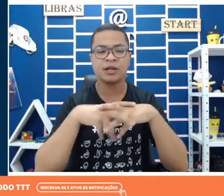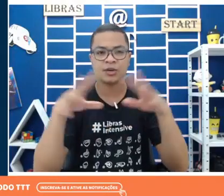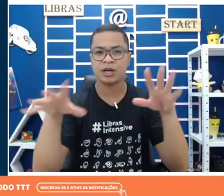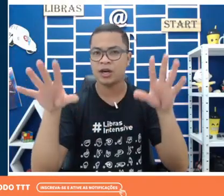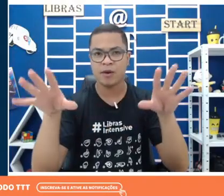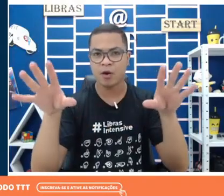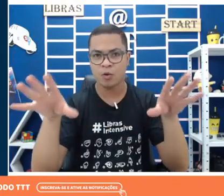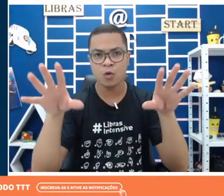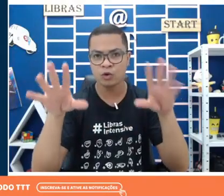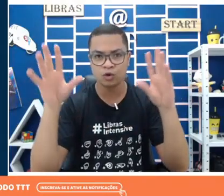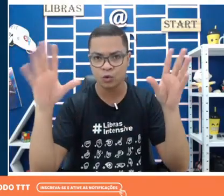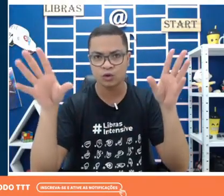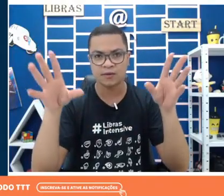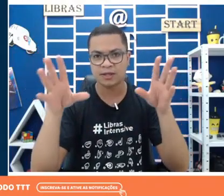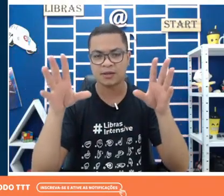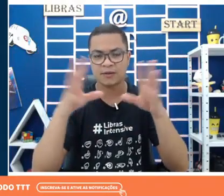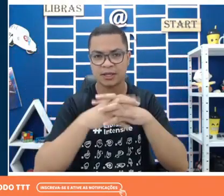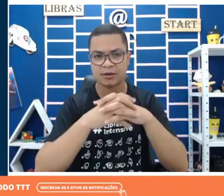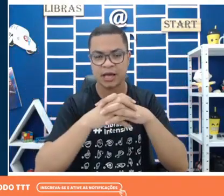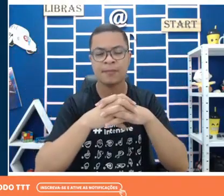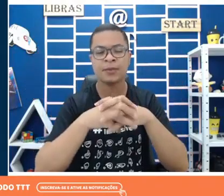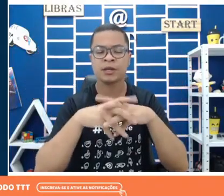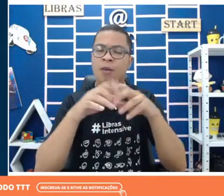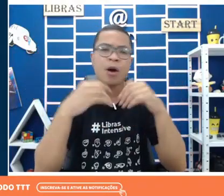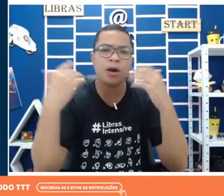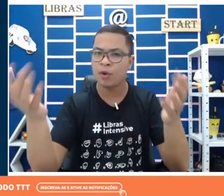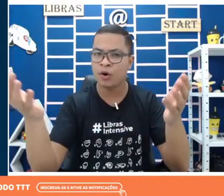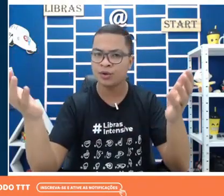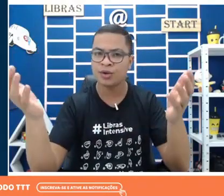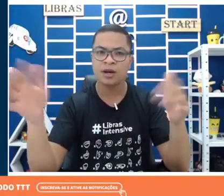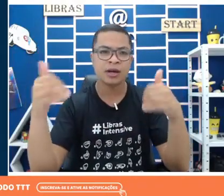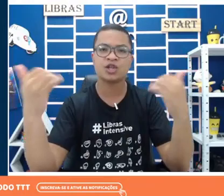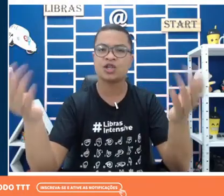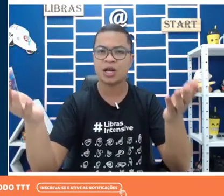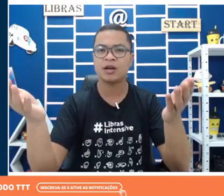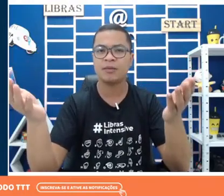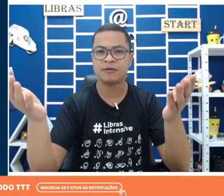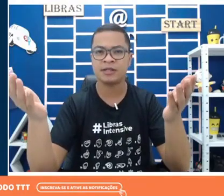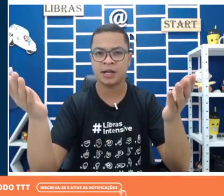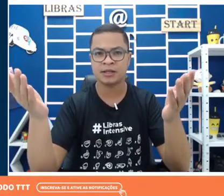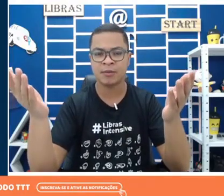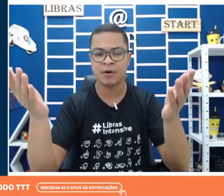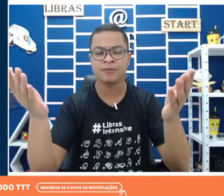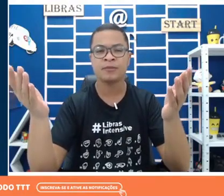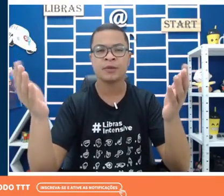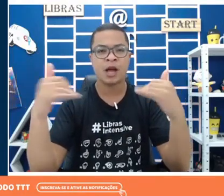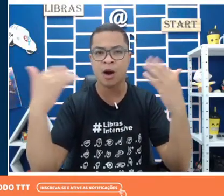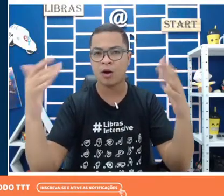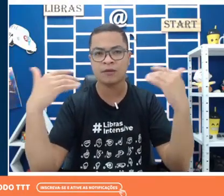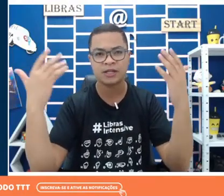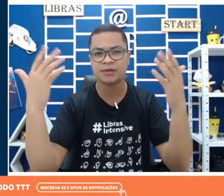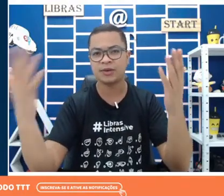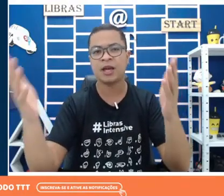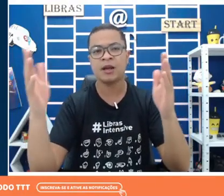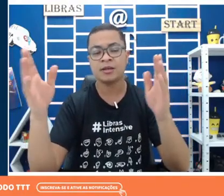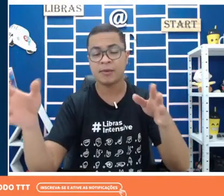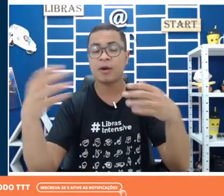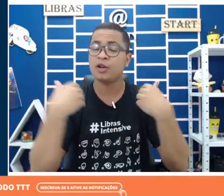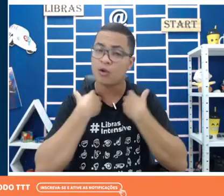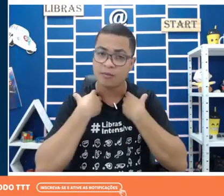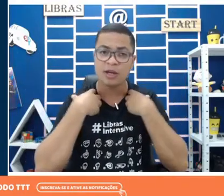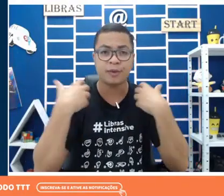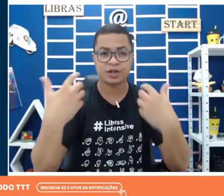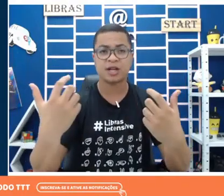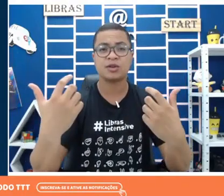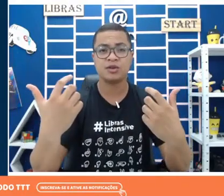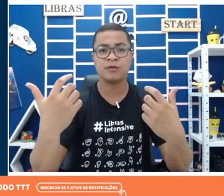plataforma. Isso aqui não é o curso que vocês estão fazendo, tá? Que é uma aula bônus que a gente está dando para vocês, tá bom? É uma aula que vocês vão ter